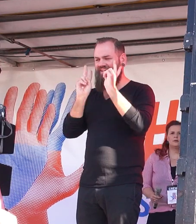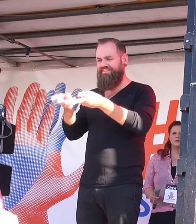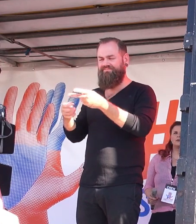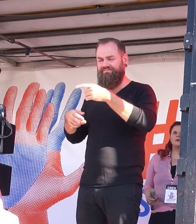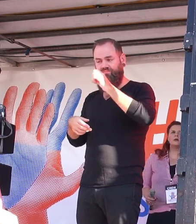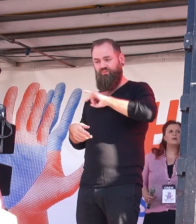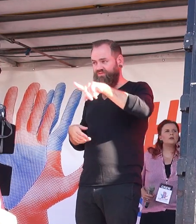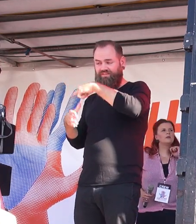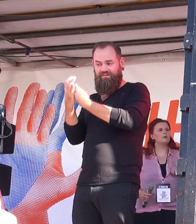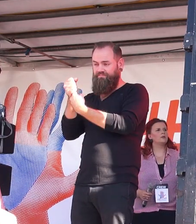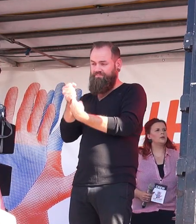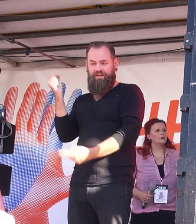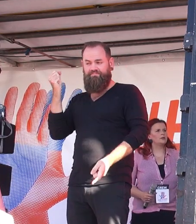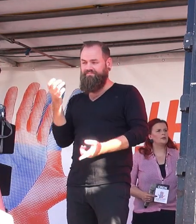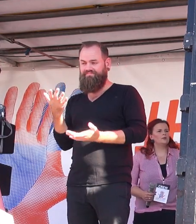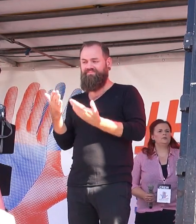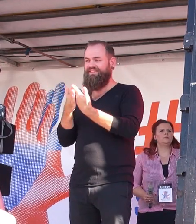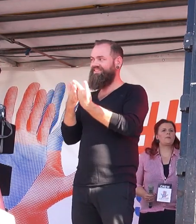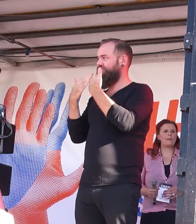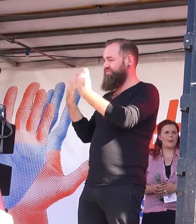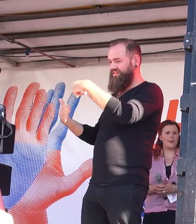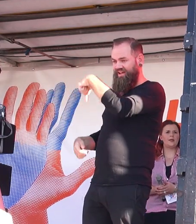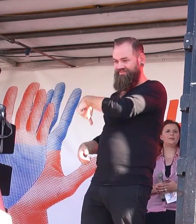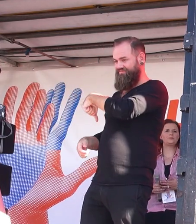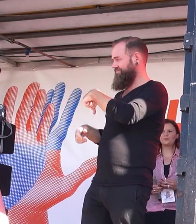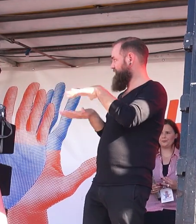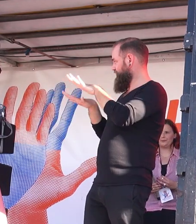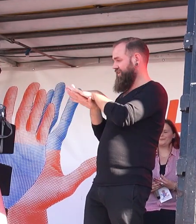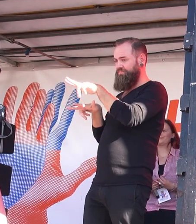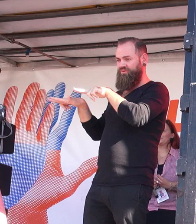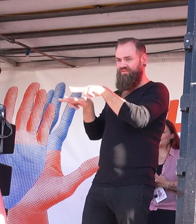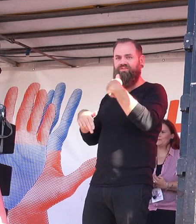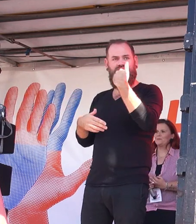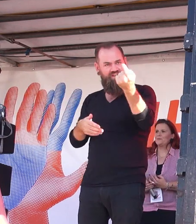der Organisatoren und vielen Dank für eure Unterstützung.